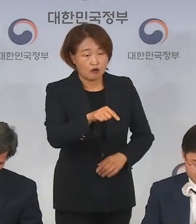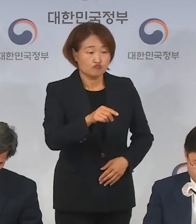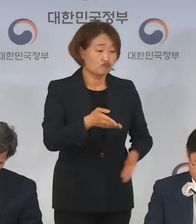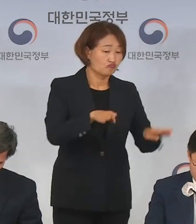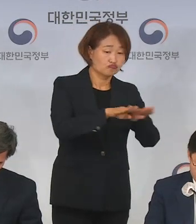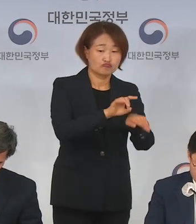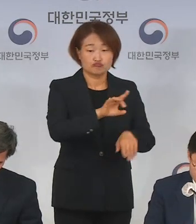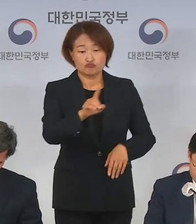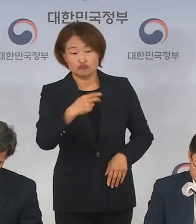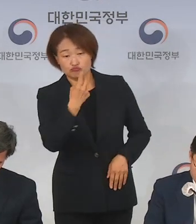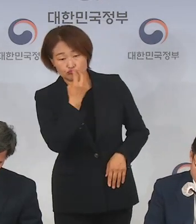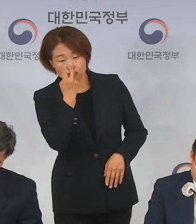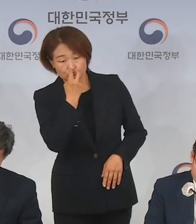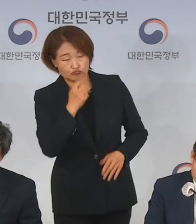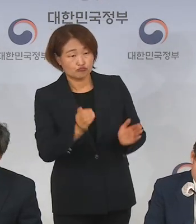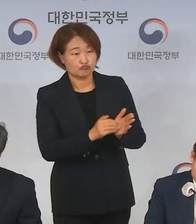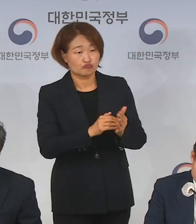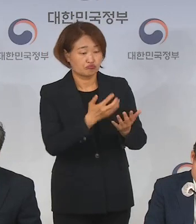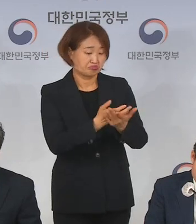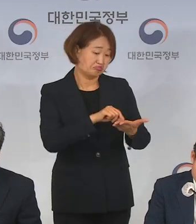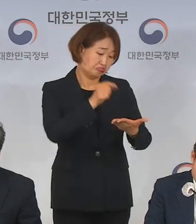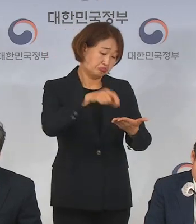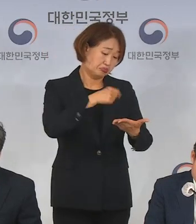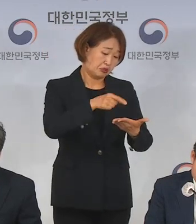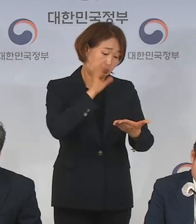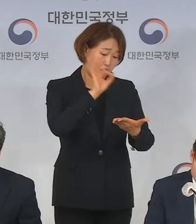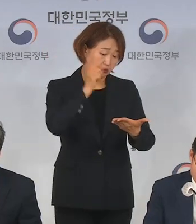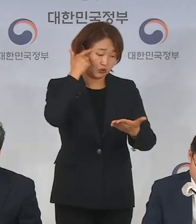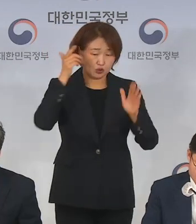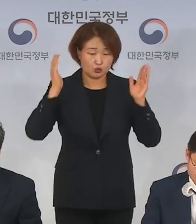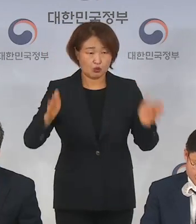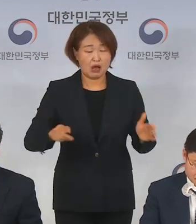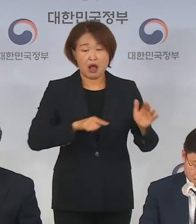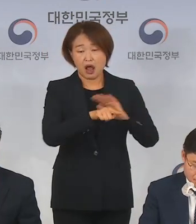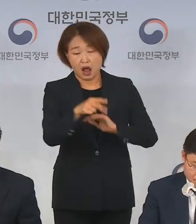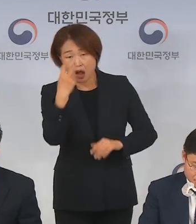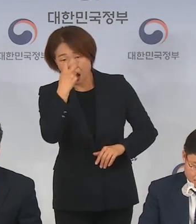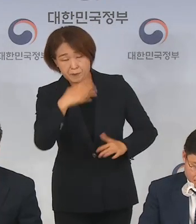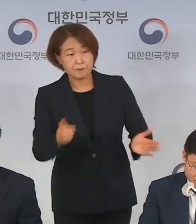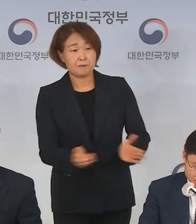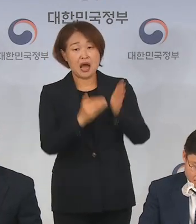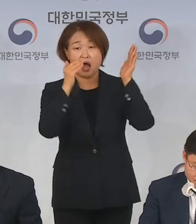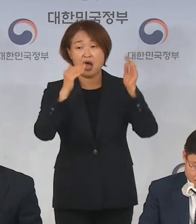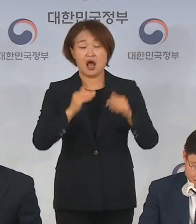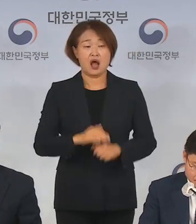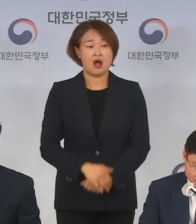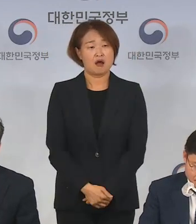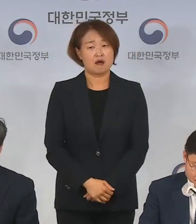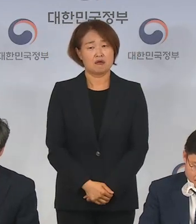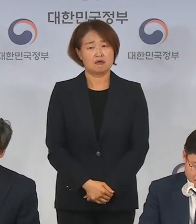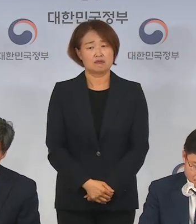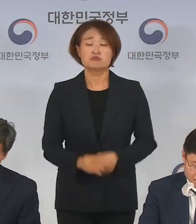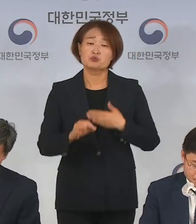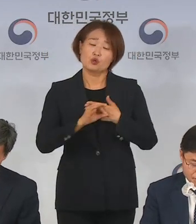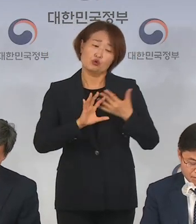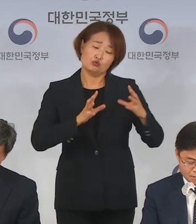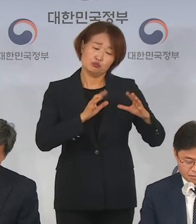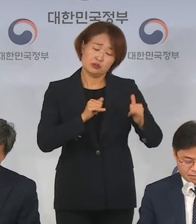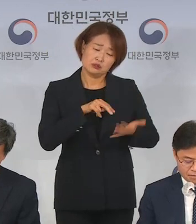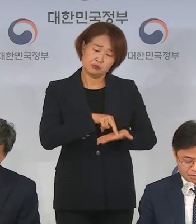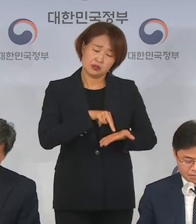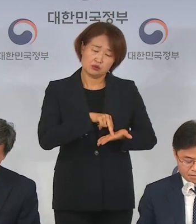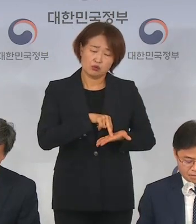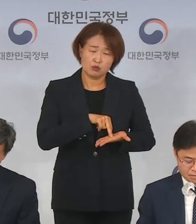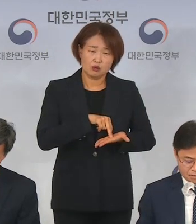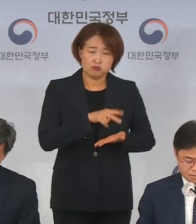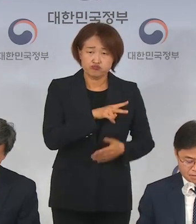보고 그것만 가지고서 지금 6일 동안 시찰을 했다라고 했을 때 과연 우리 국민들이